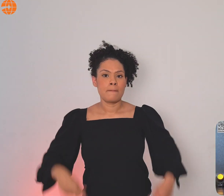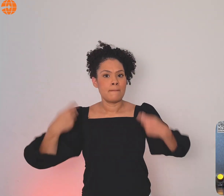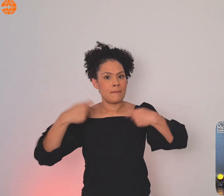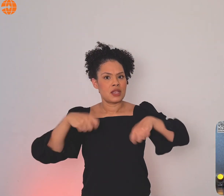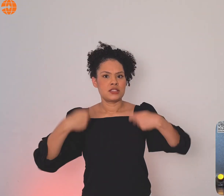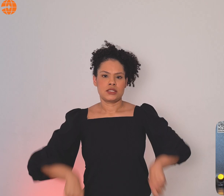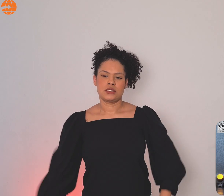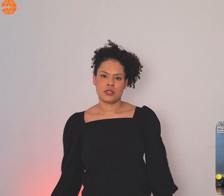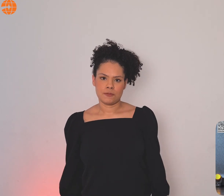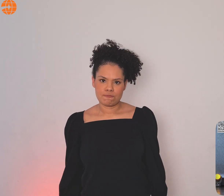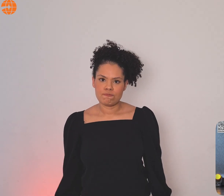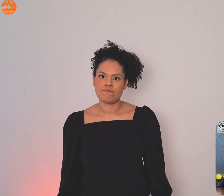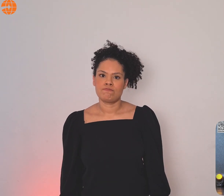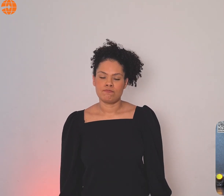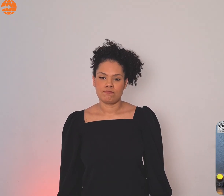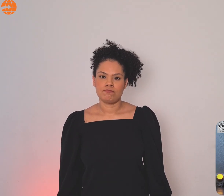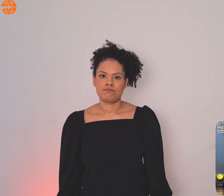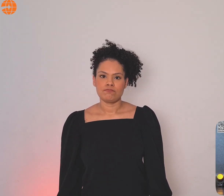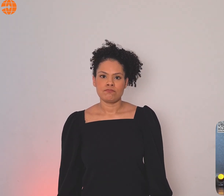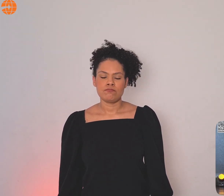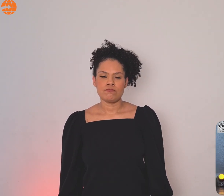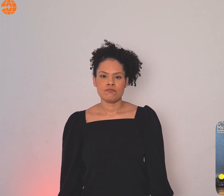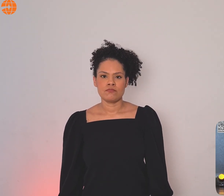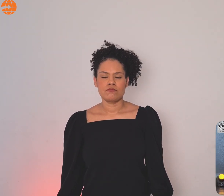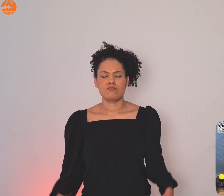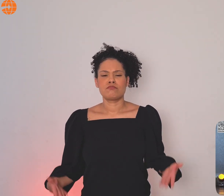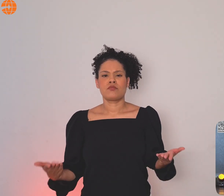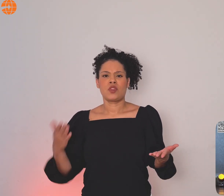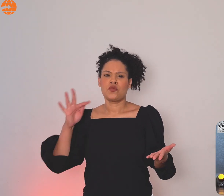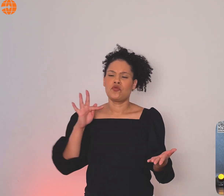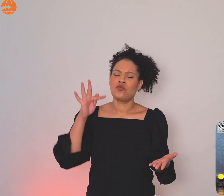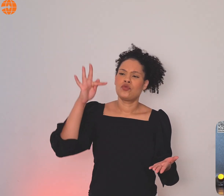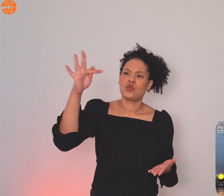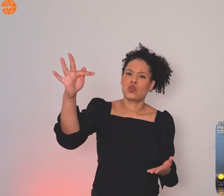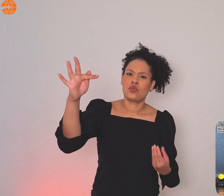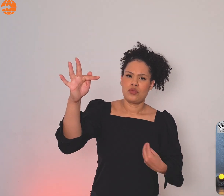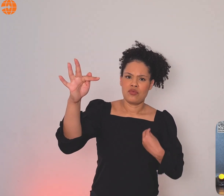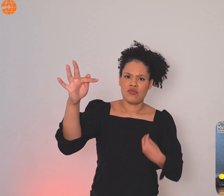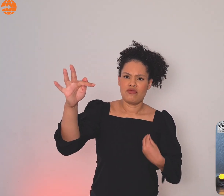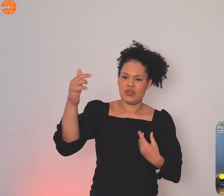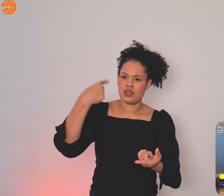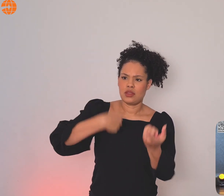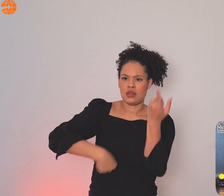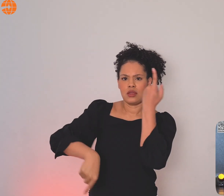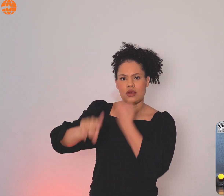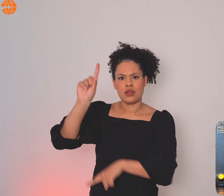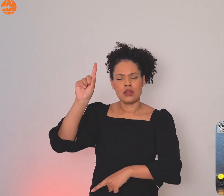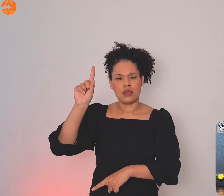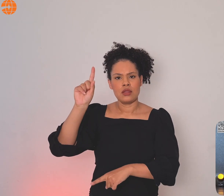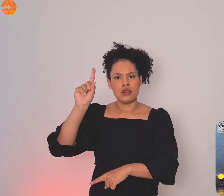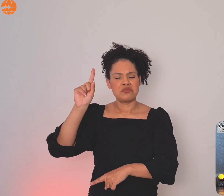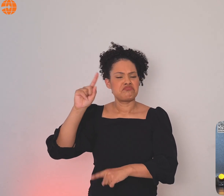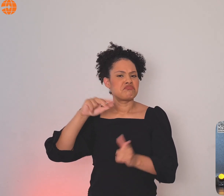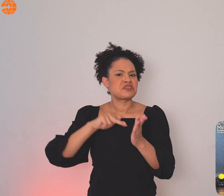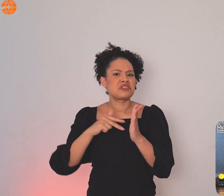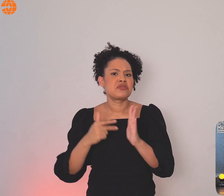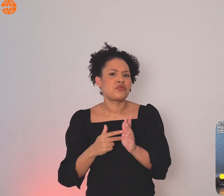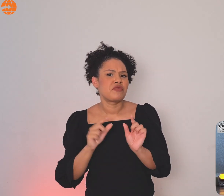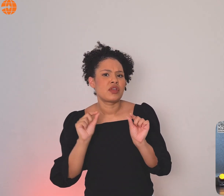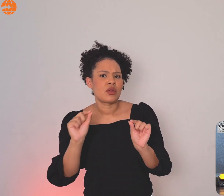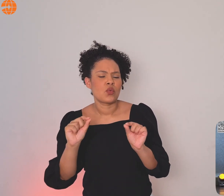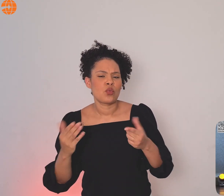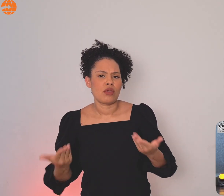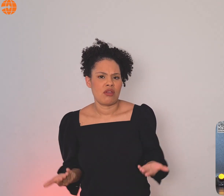aí a pergunta é: avançar é nosso destino. O que isso envolve?